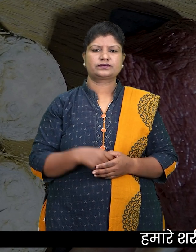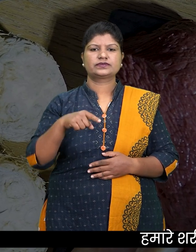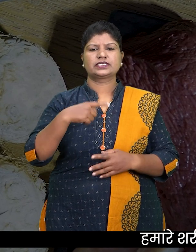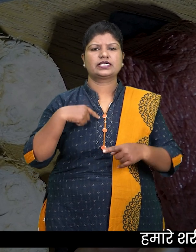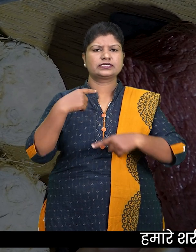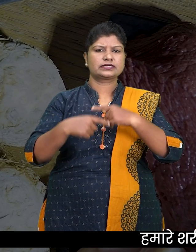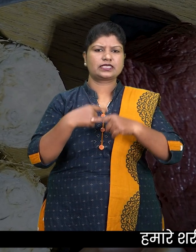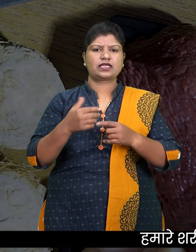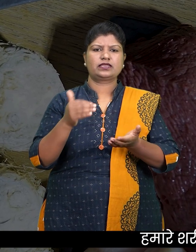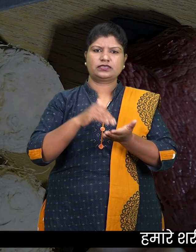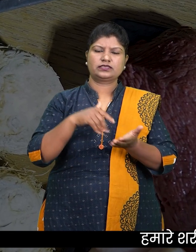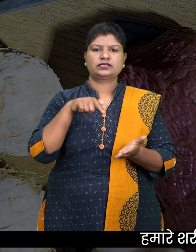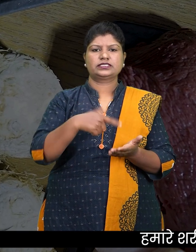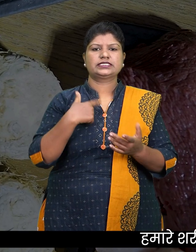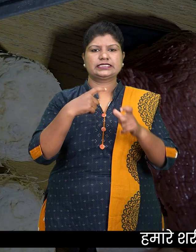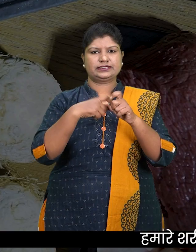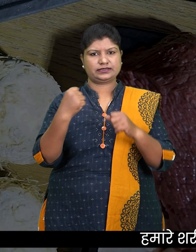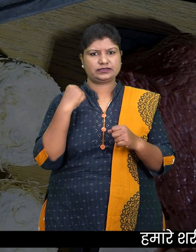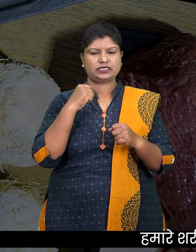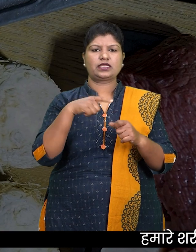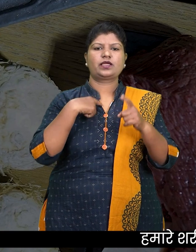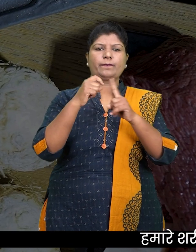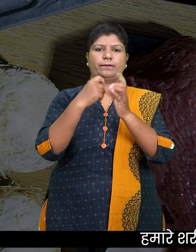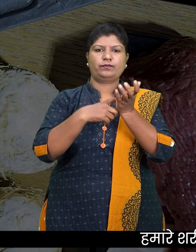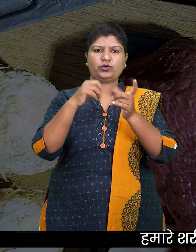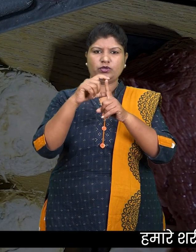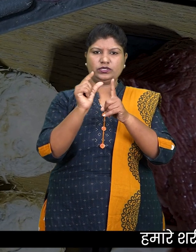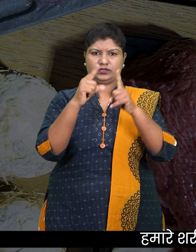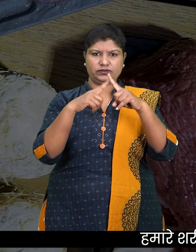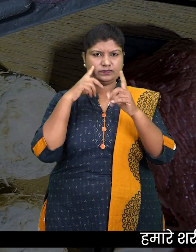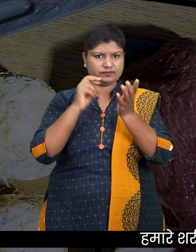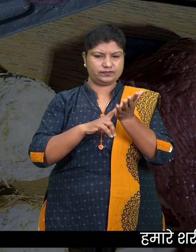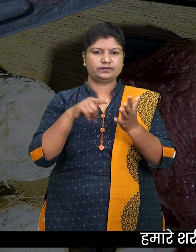हमारे शरीर में ऊर्जा उत्पादन को नियंत्रित करता है